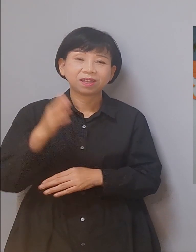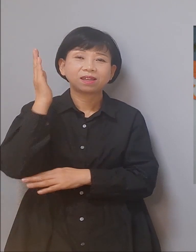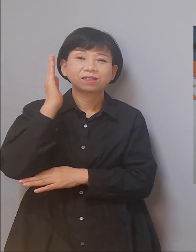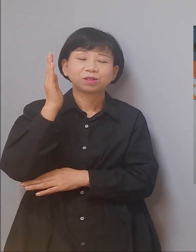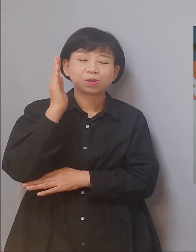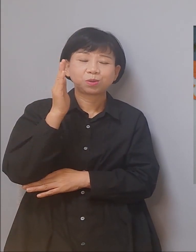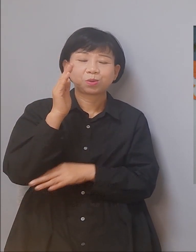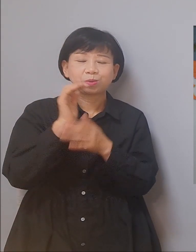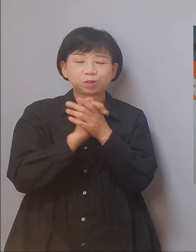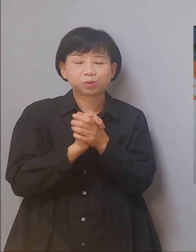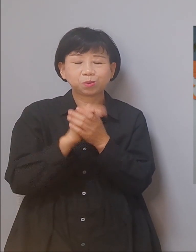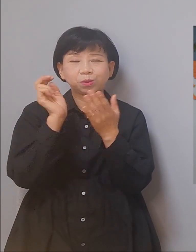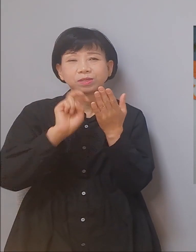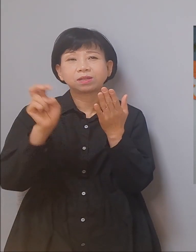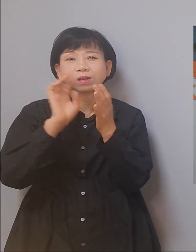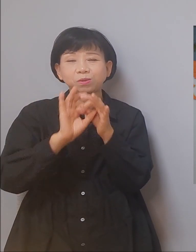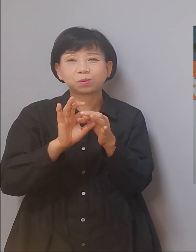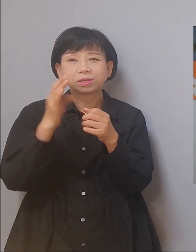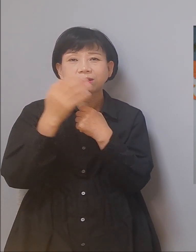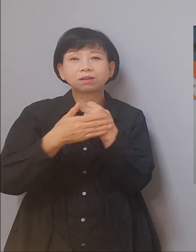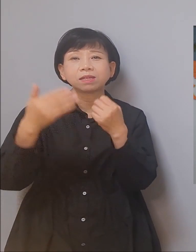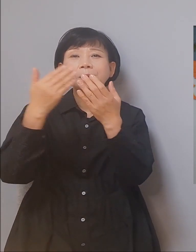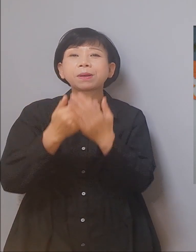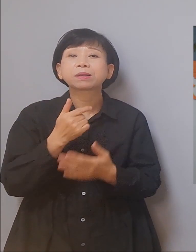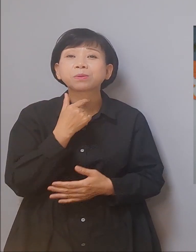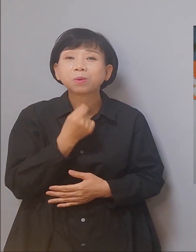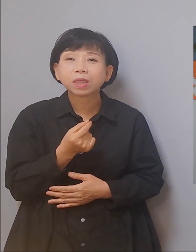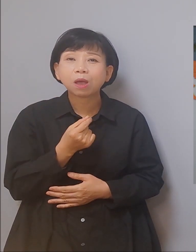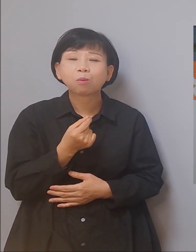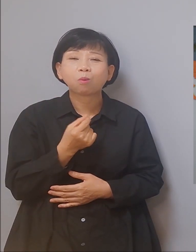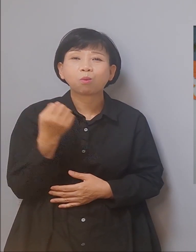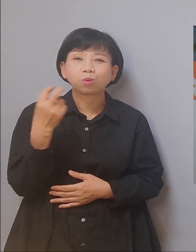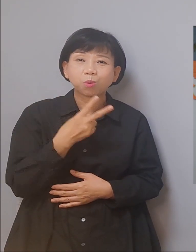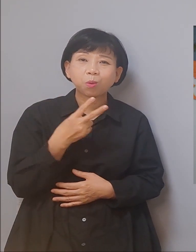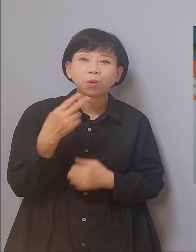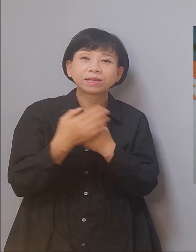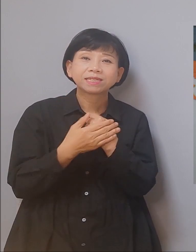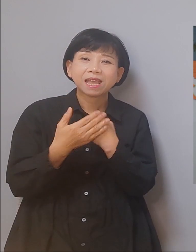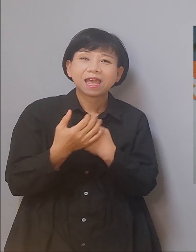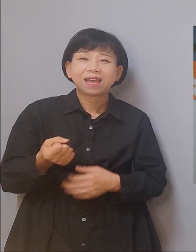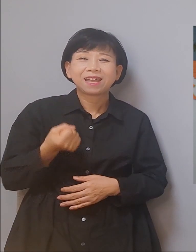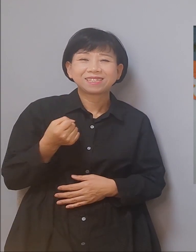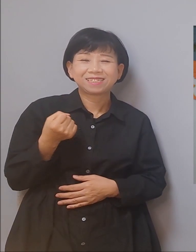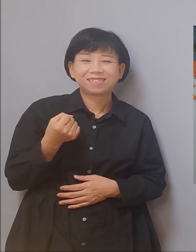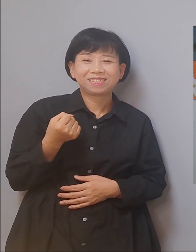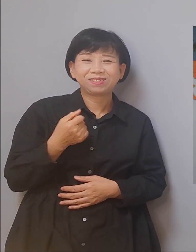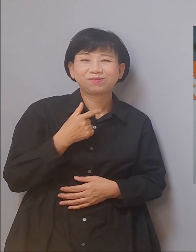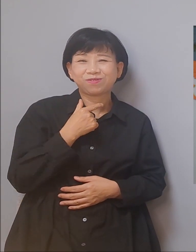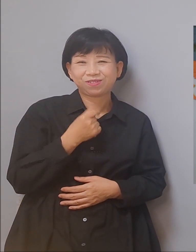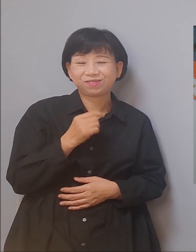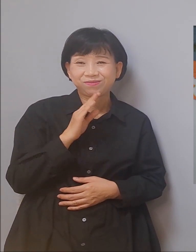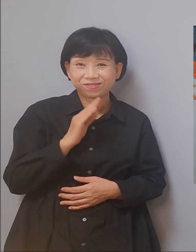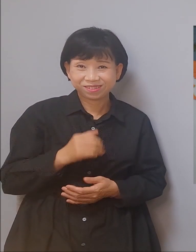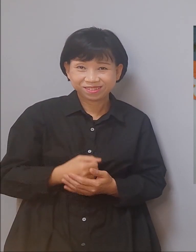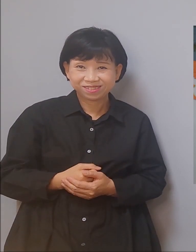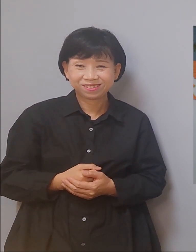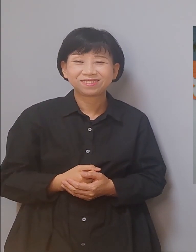기도, 찬양을 통해서 우리는 은혜 받기를 원하고 또 그 은혜를 간직하며 살기를